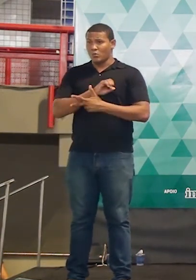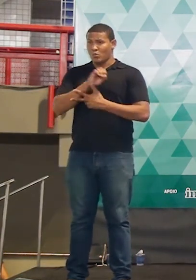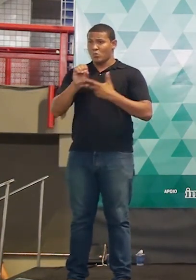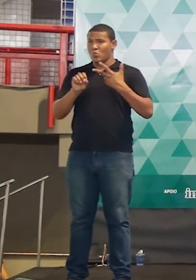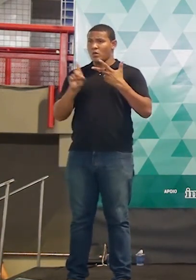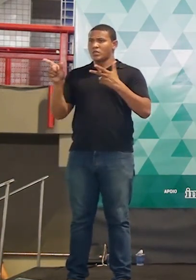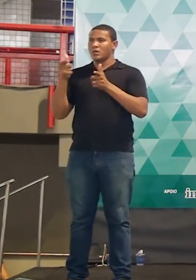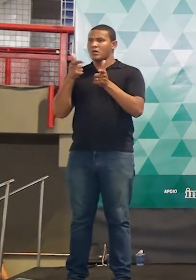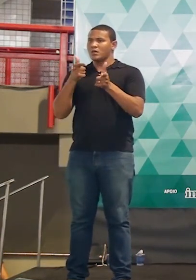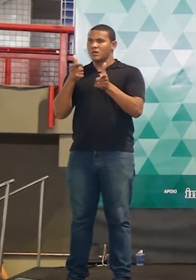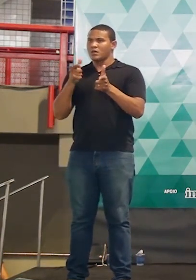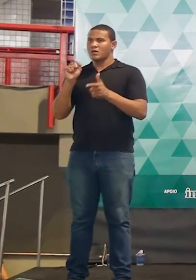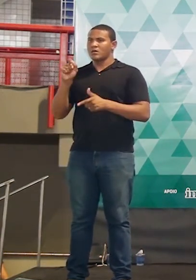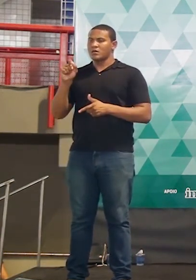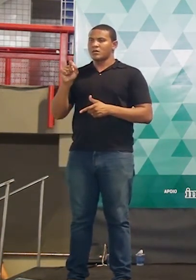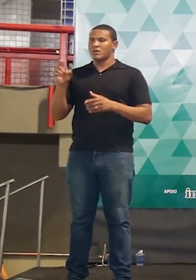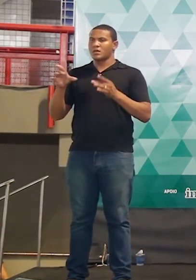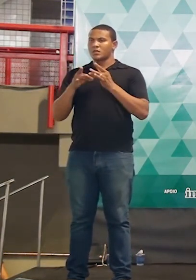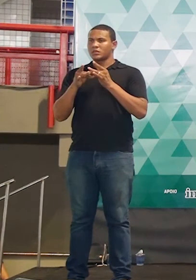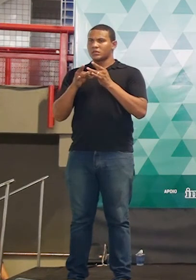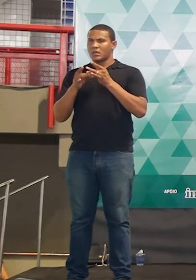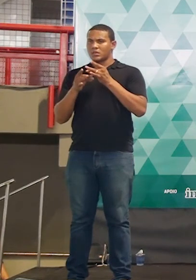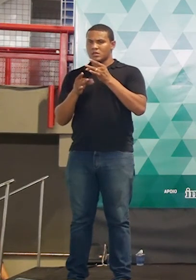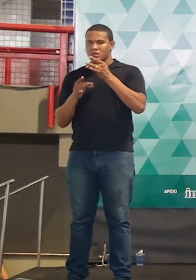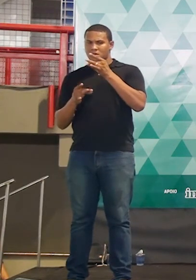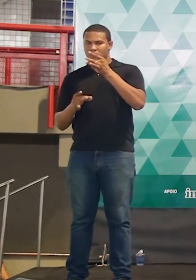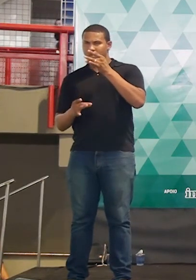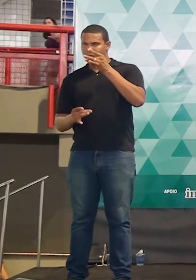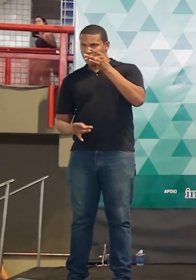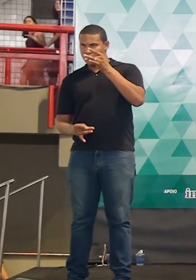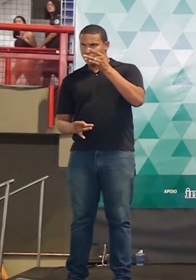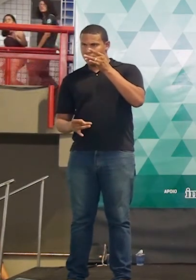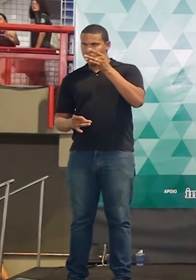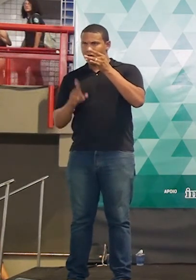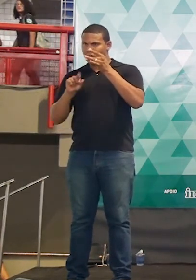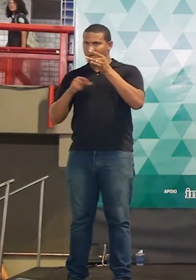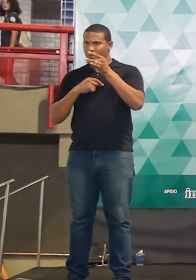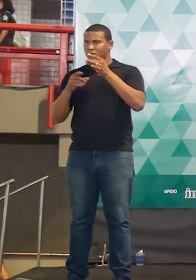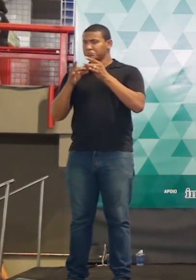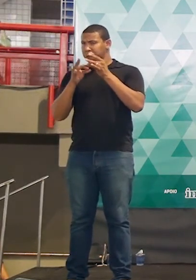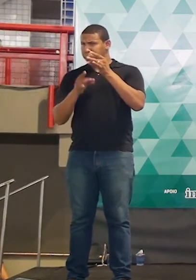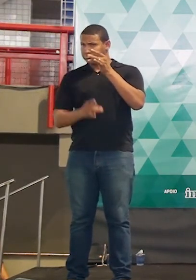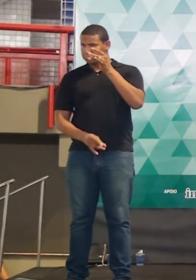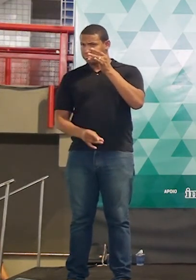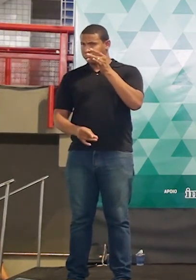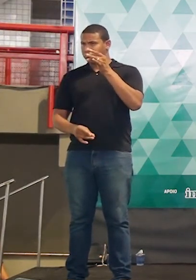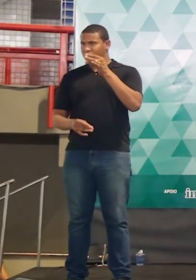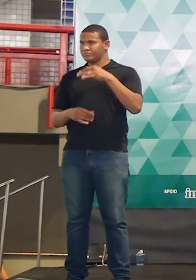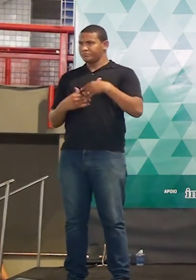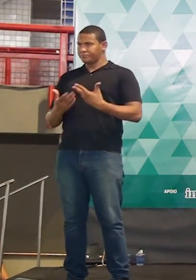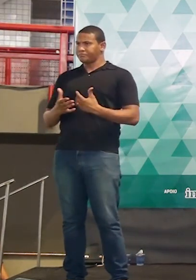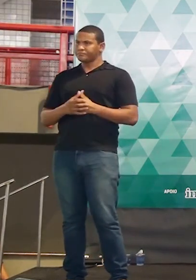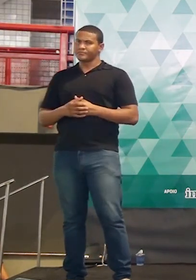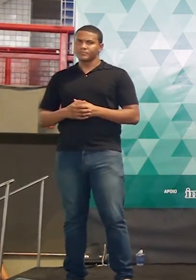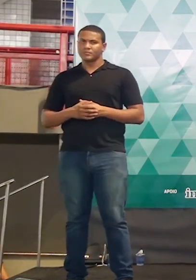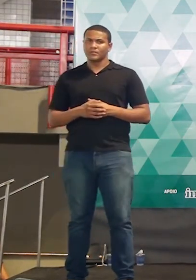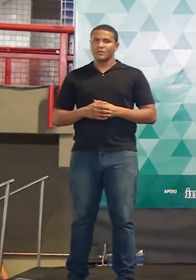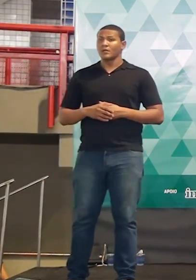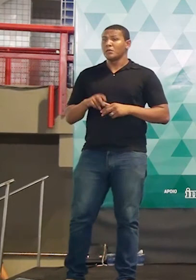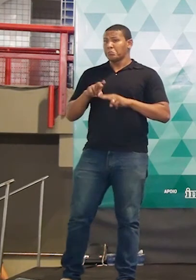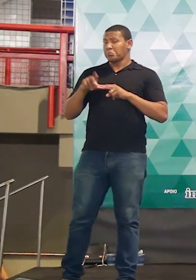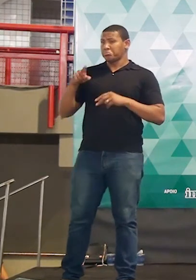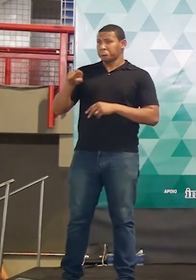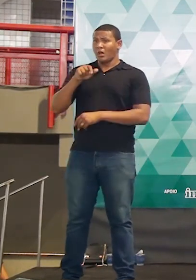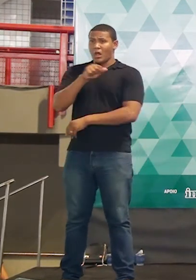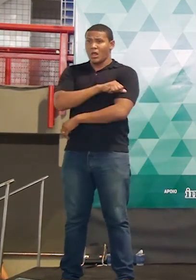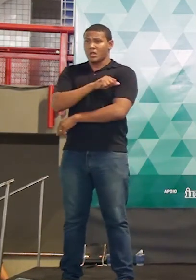isso daí de detalhada. É uma intervenção detalhada, tá? E o aluno é